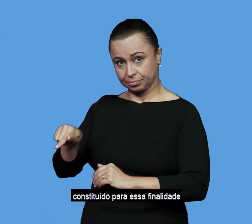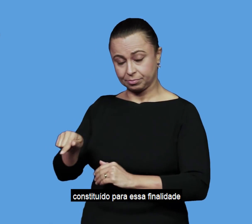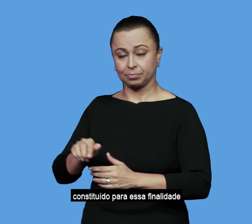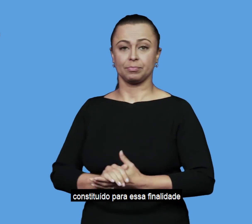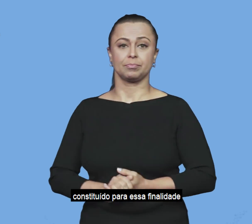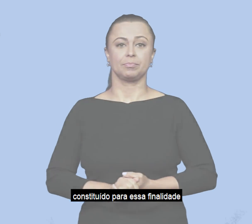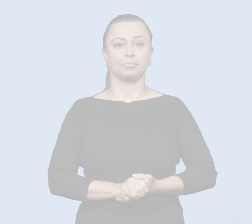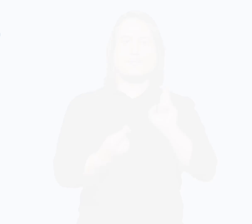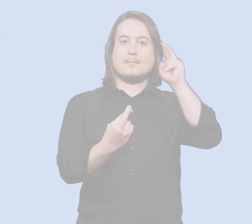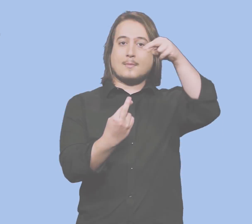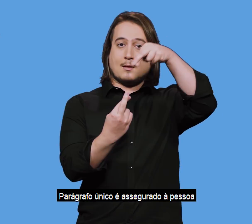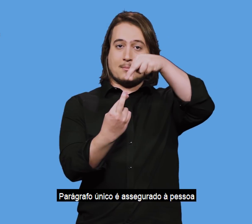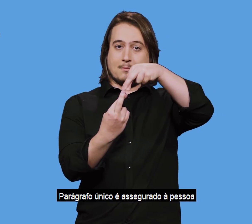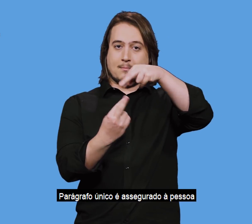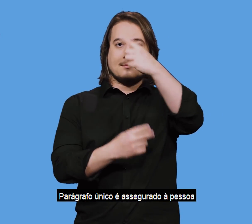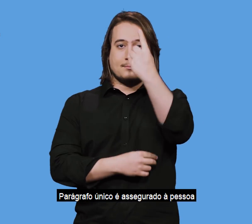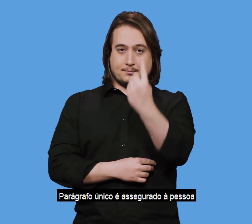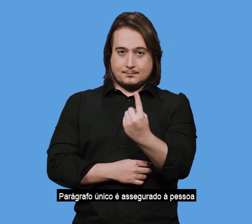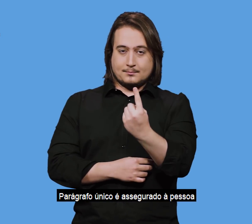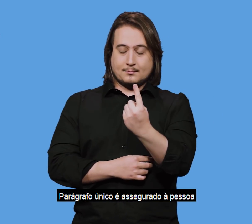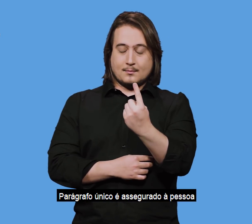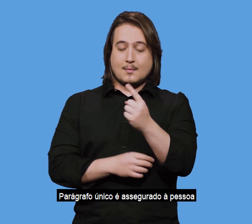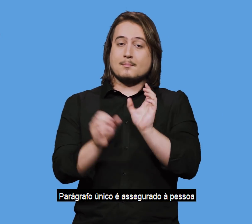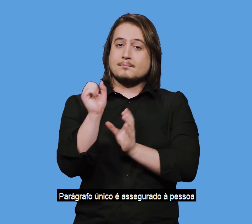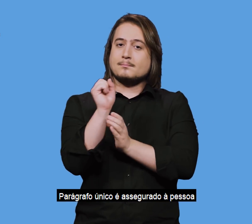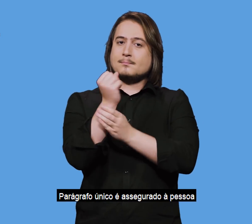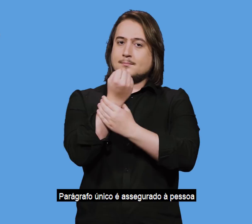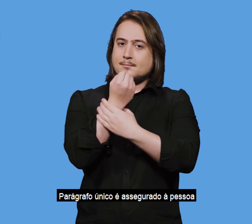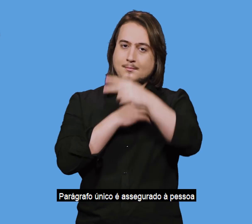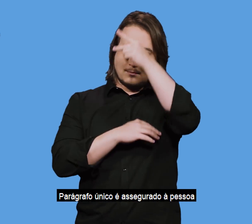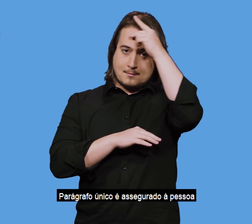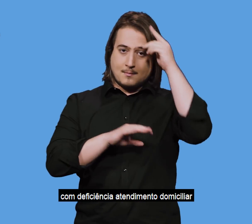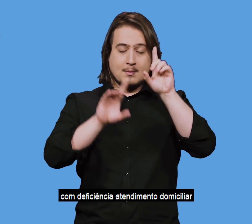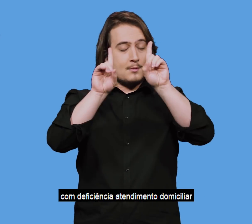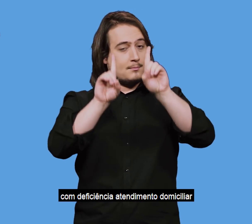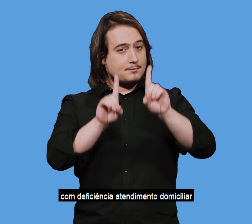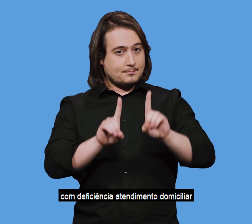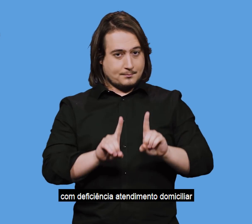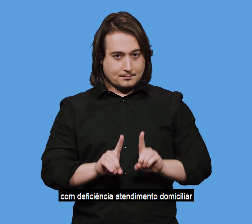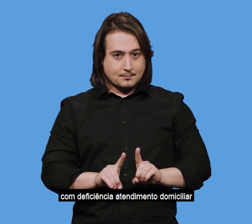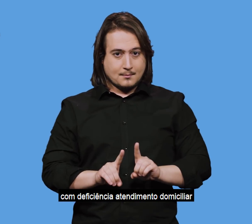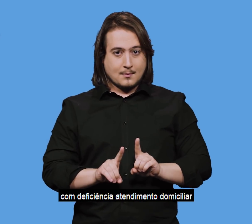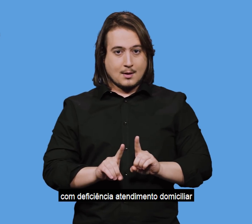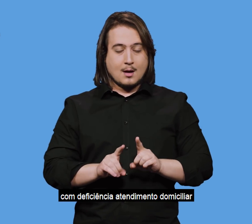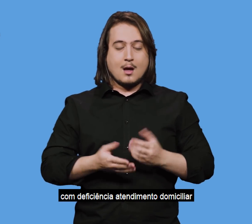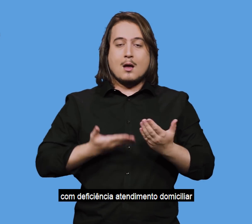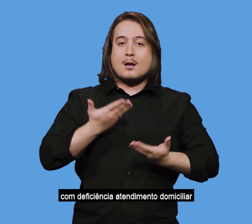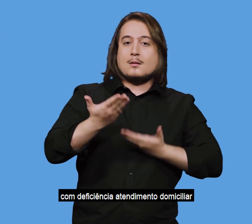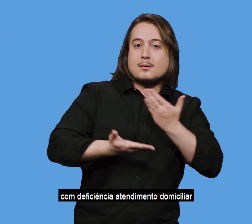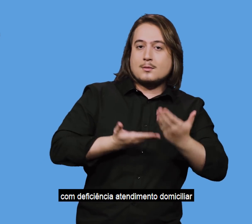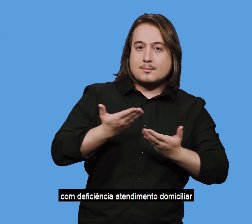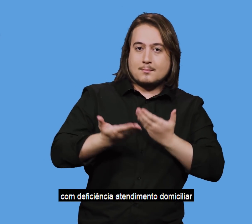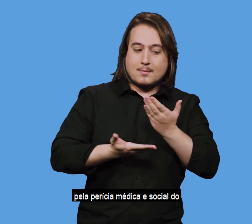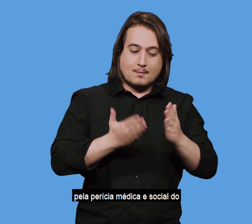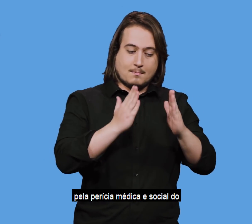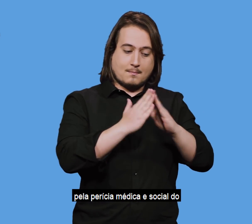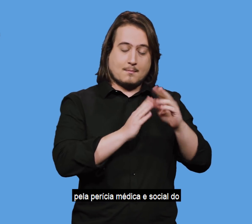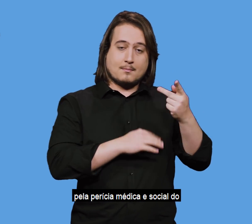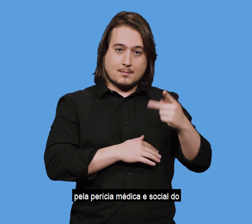parágrafo único é assegurado à pessoa com deficiência atendimento domiciliar pela perícia médica e social